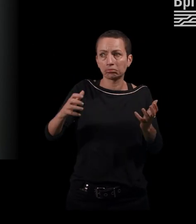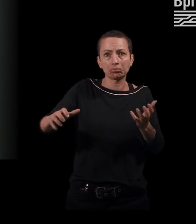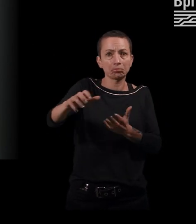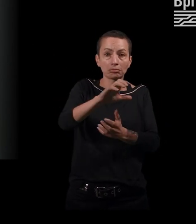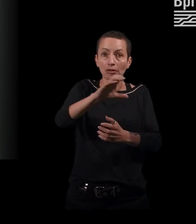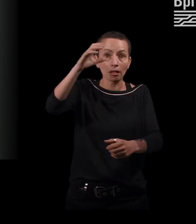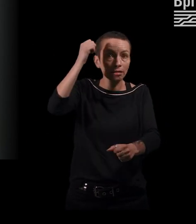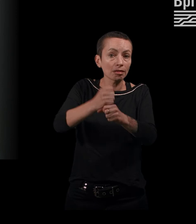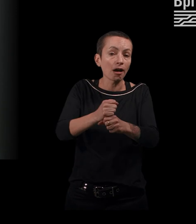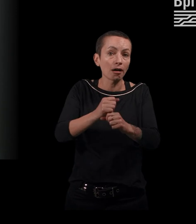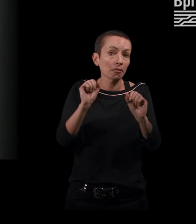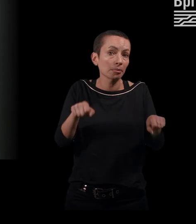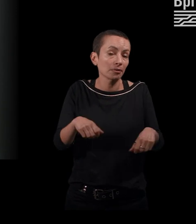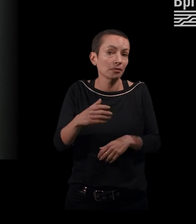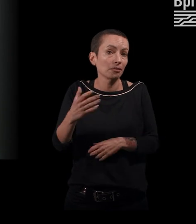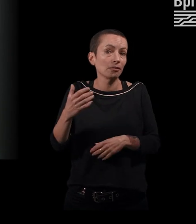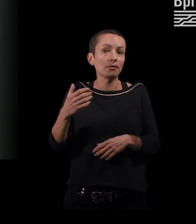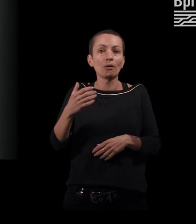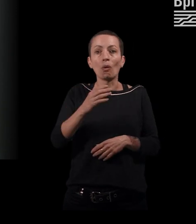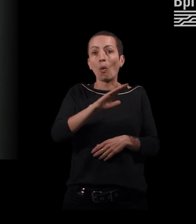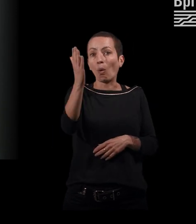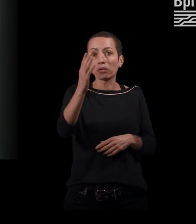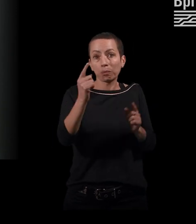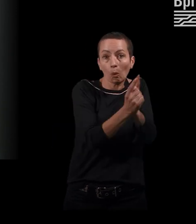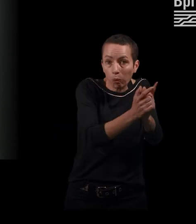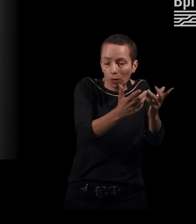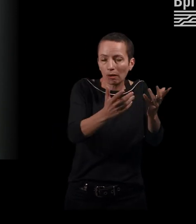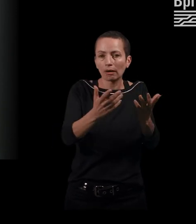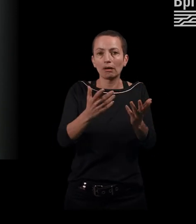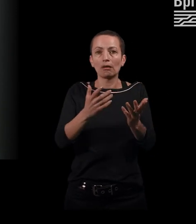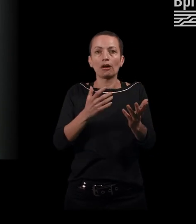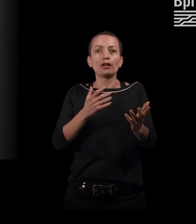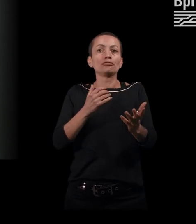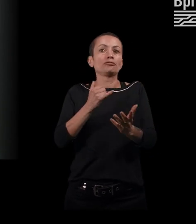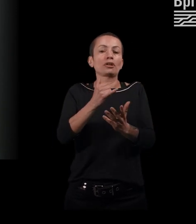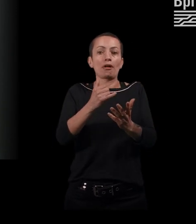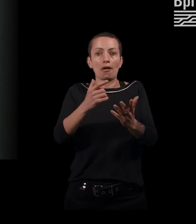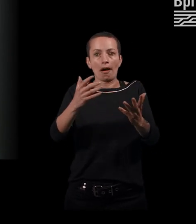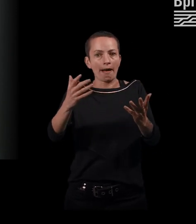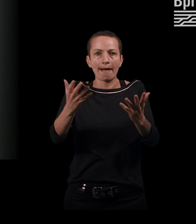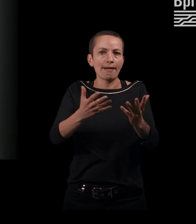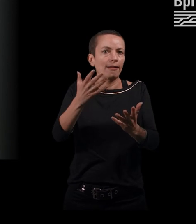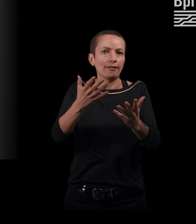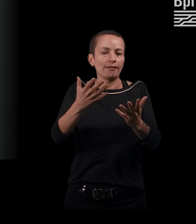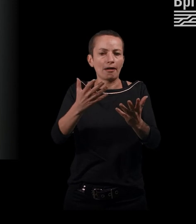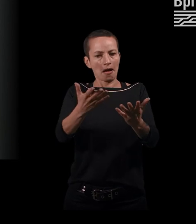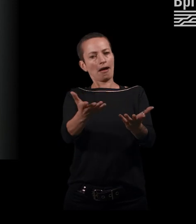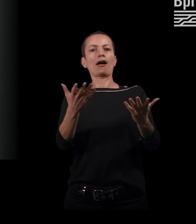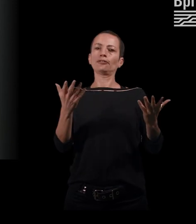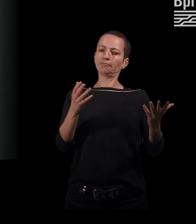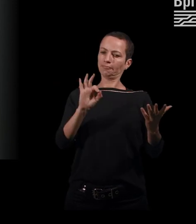un siècle, une génération, deux générations, avant d'arriver à quelque chose qui puisse